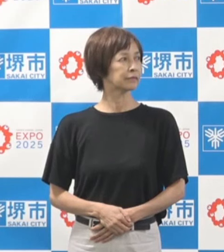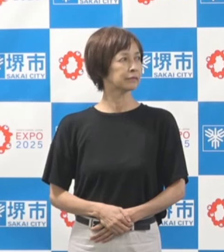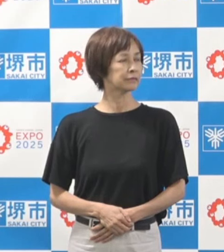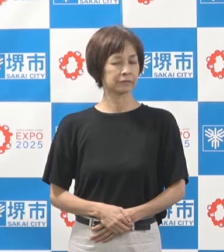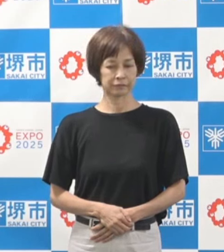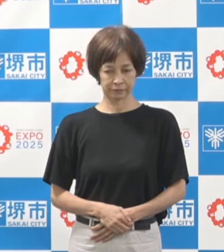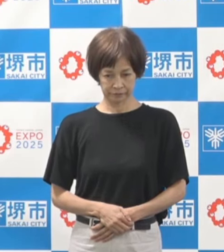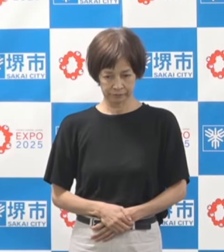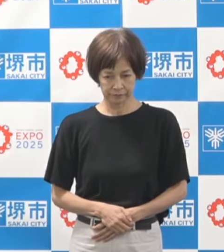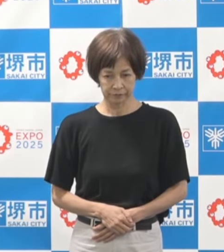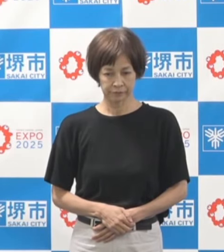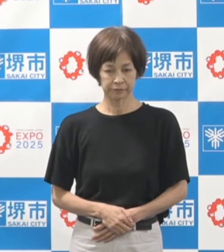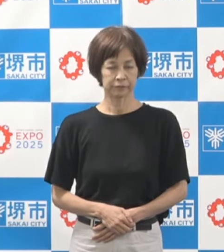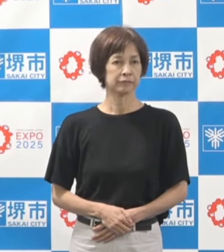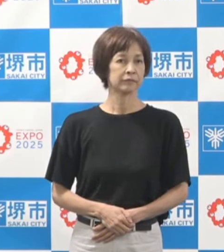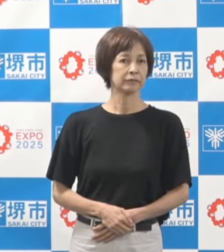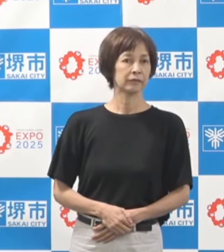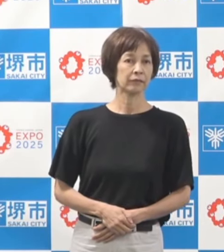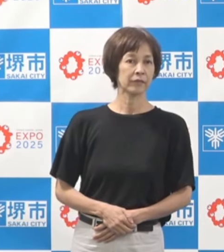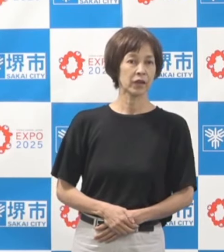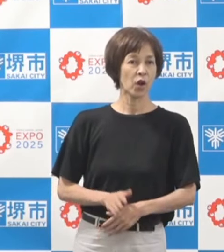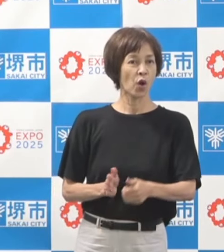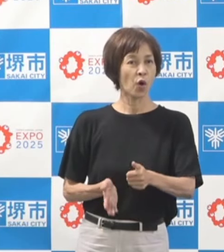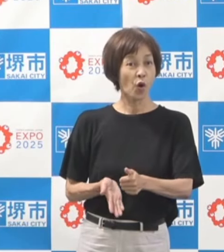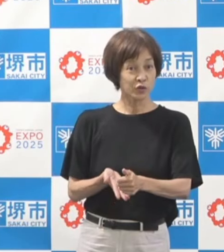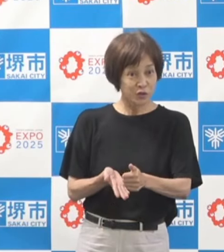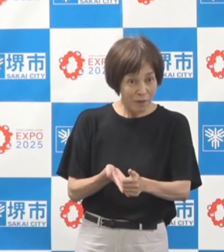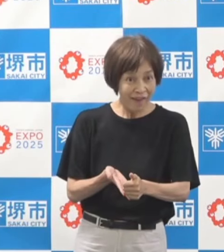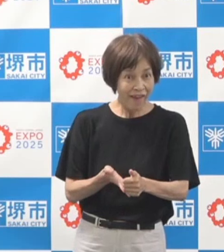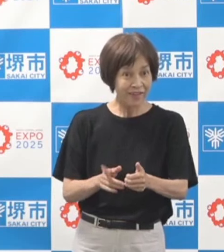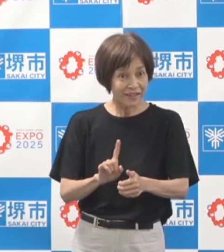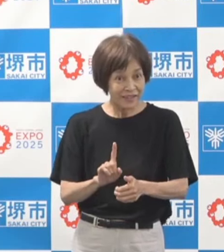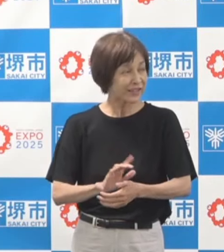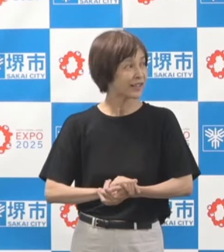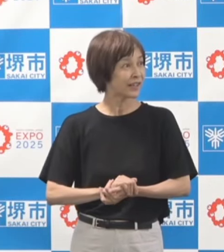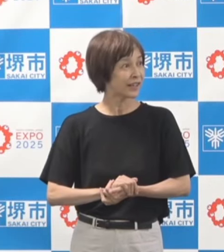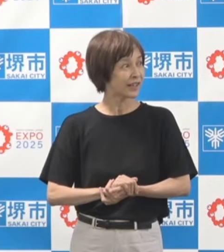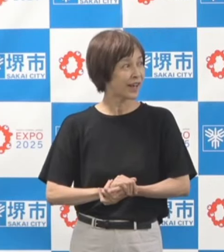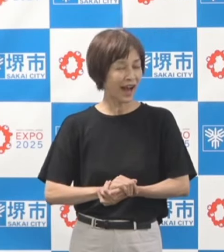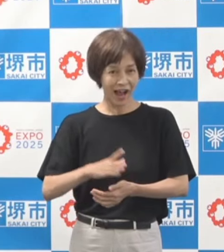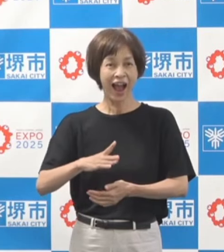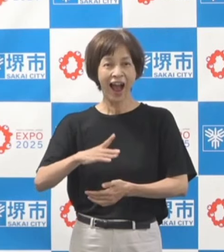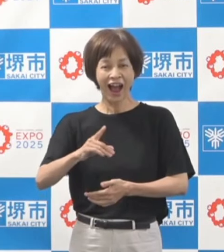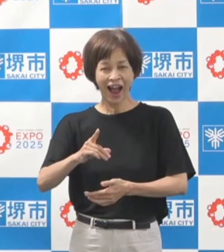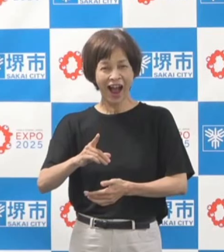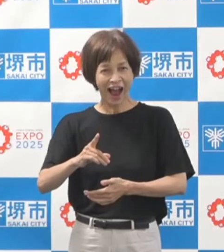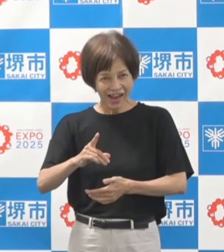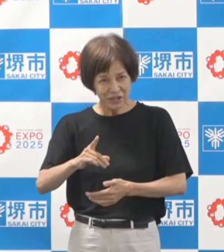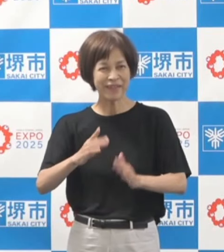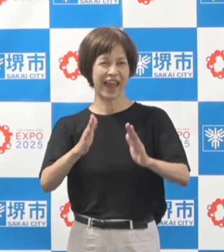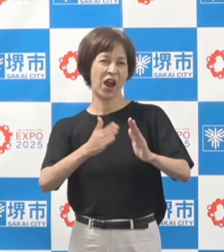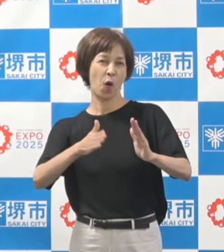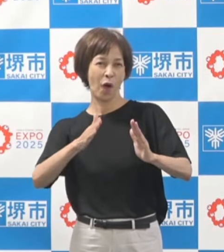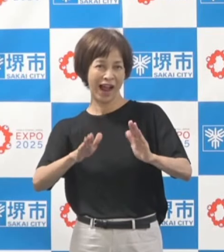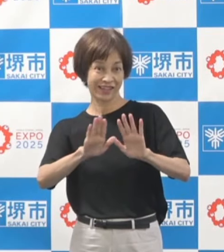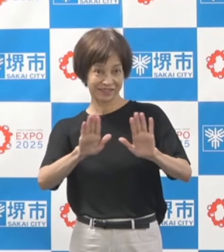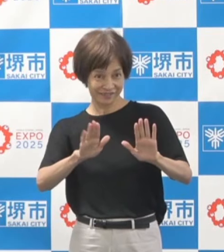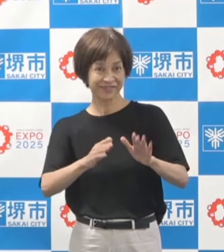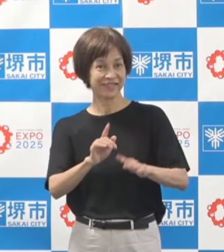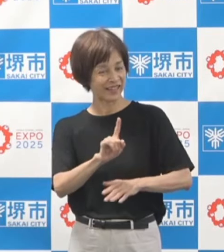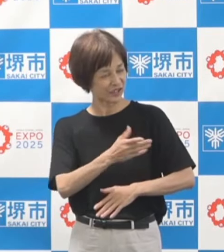ご説明いたします。おすすめのものというふうなご質問の 初登場というか 初めて出るんですね。 は